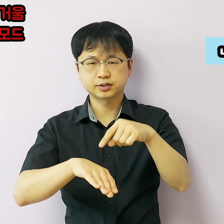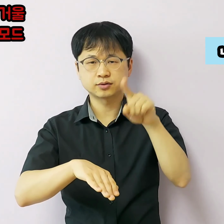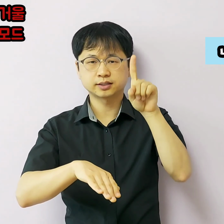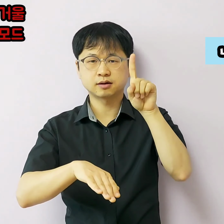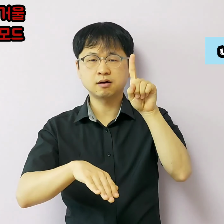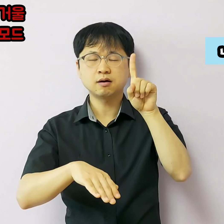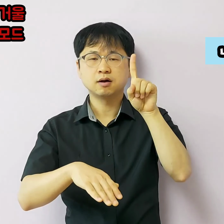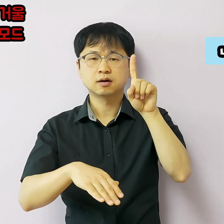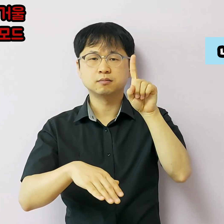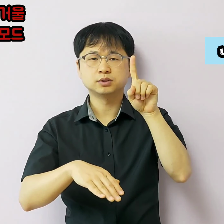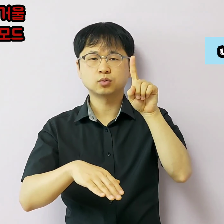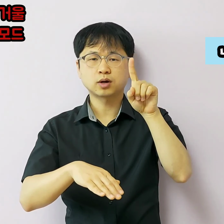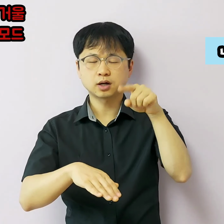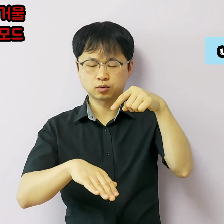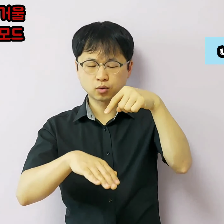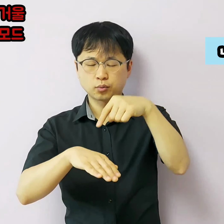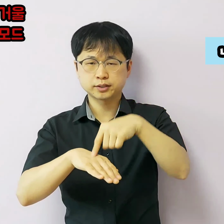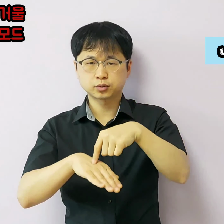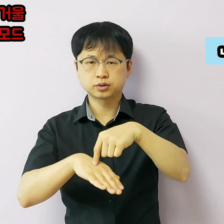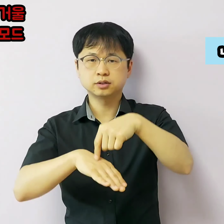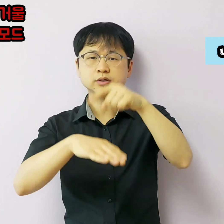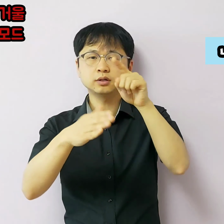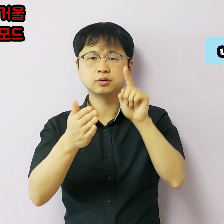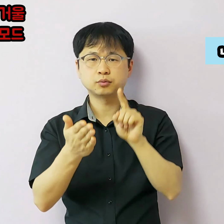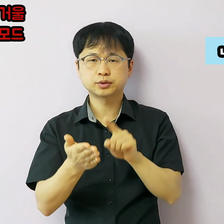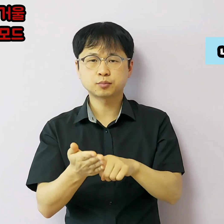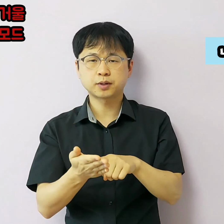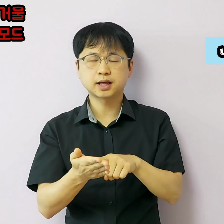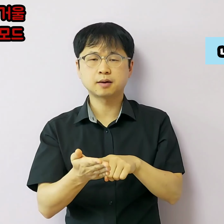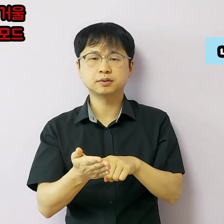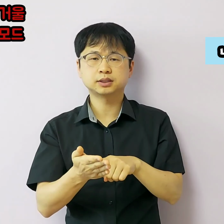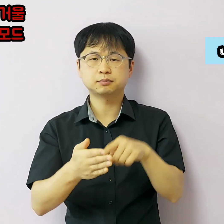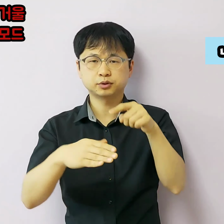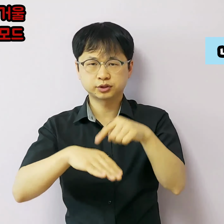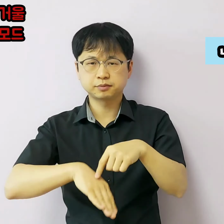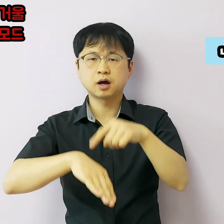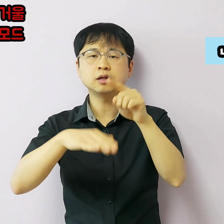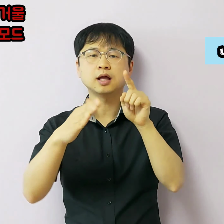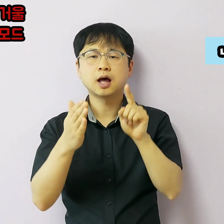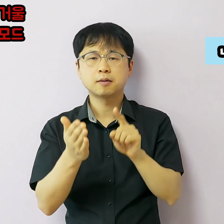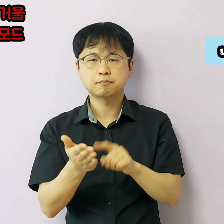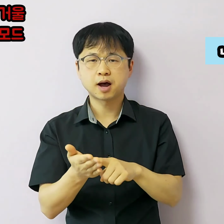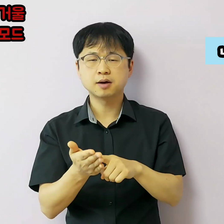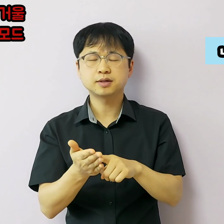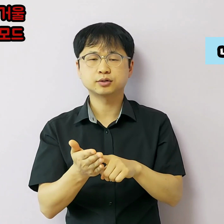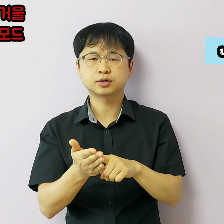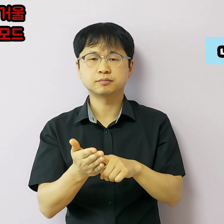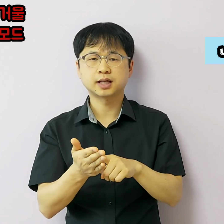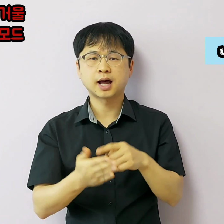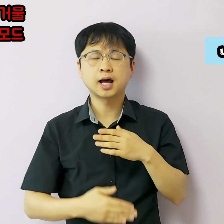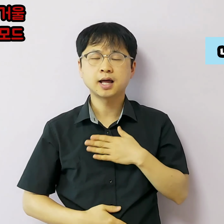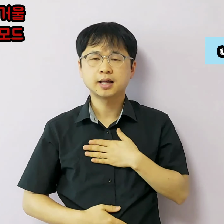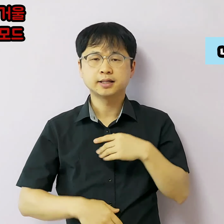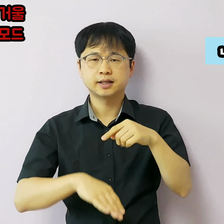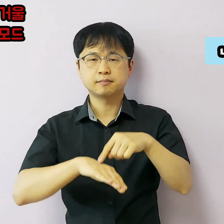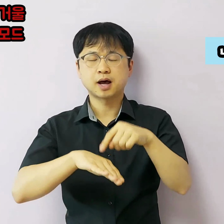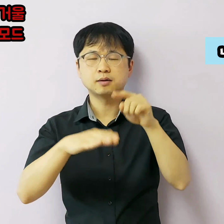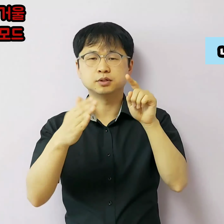나타내겠죠. 그래서 검지손가락으로 왼손등, 왼손바닥 한 번씩 짚어주시면 마음이라는 수어입니다. 내